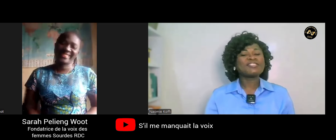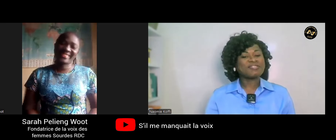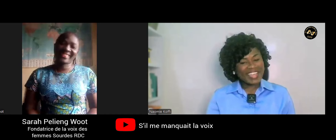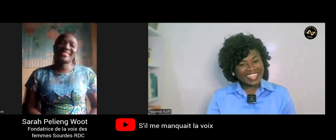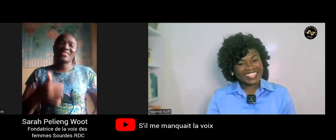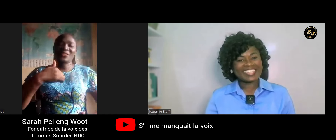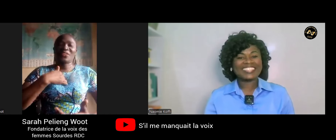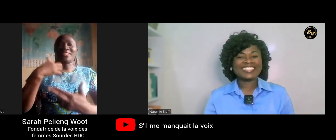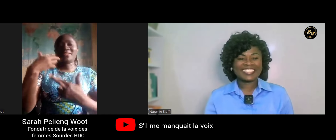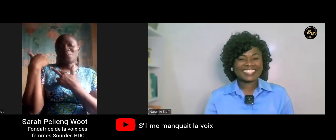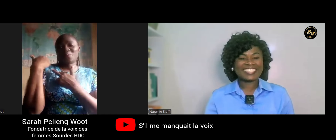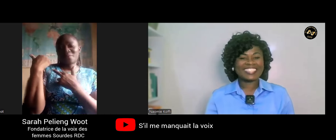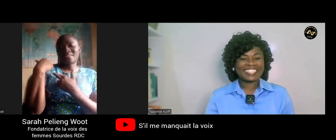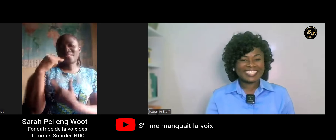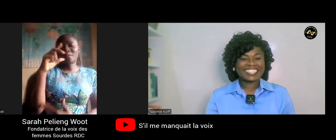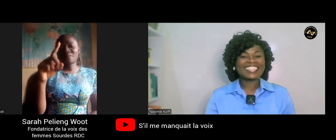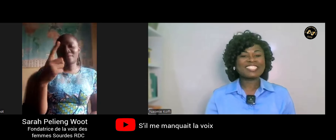Je suis mariée,